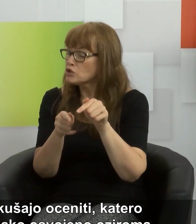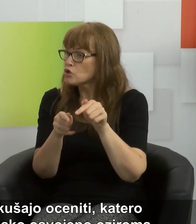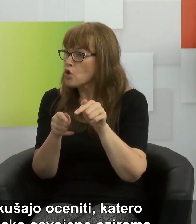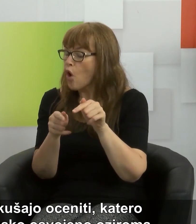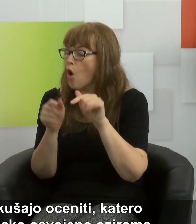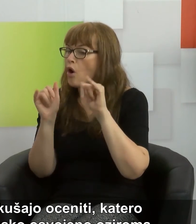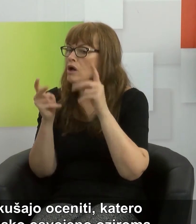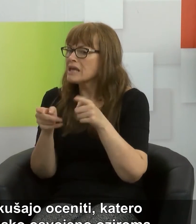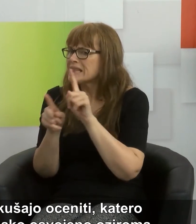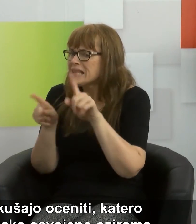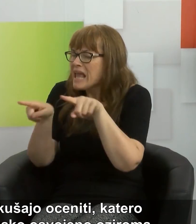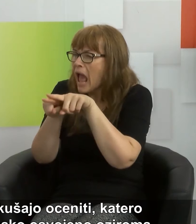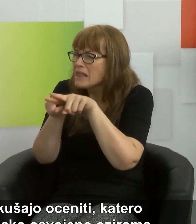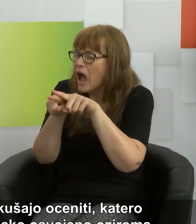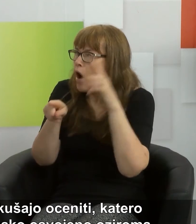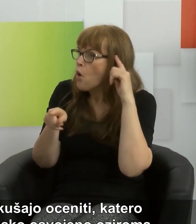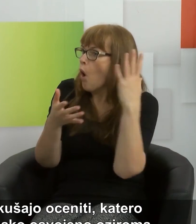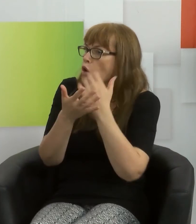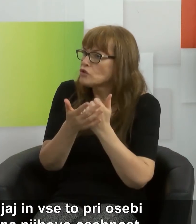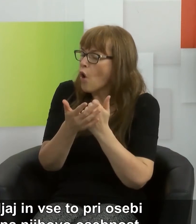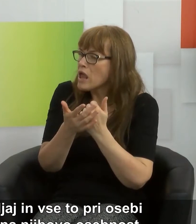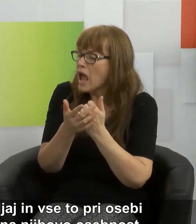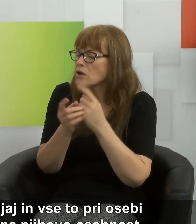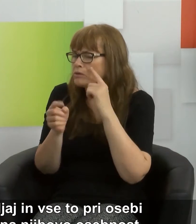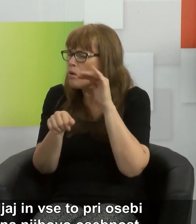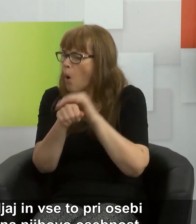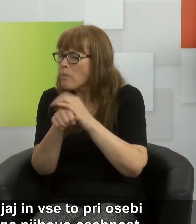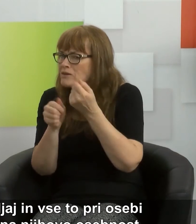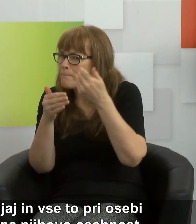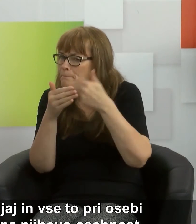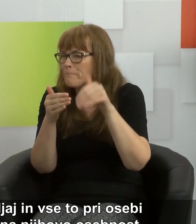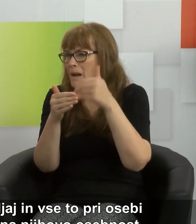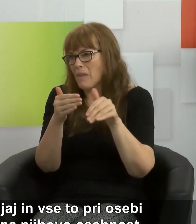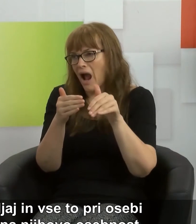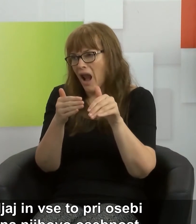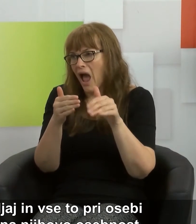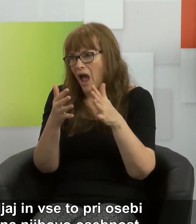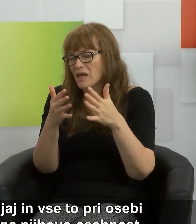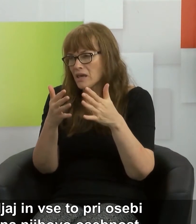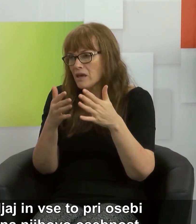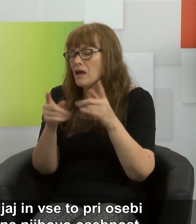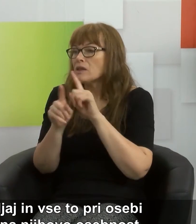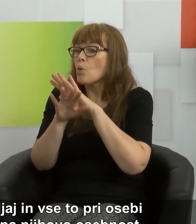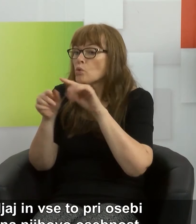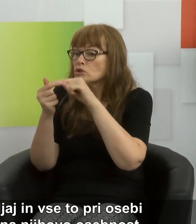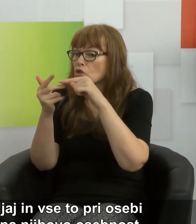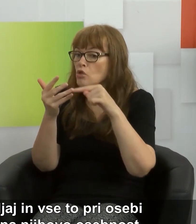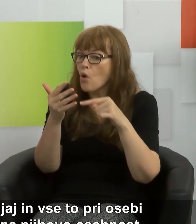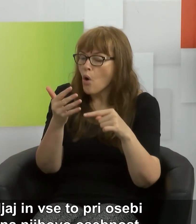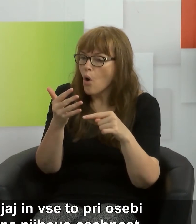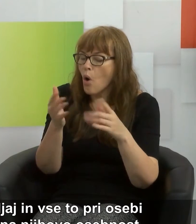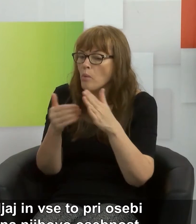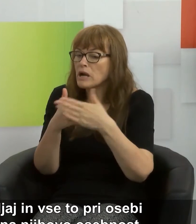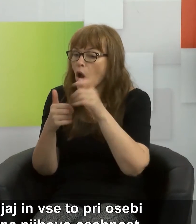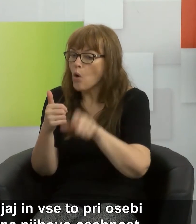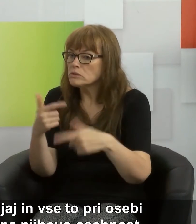ki ni enako osvojeno oziroma se opaža nek primankljaj. In vse to pri